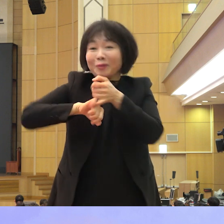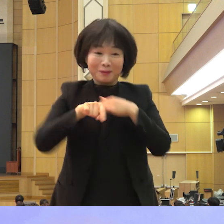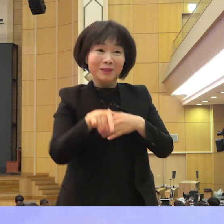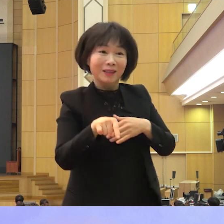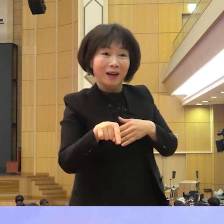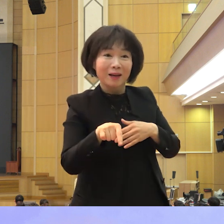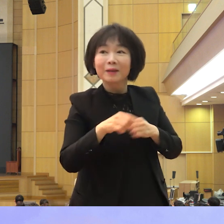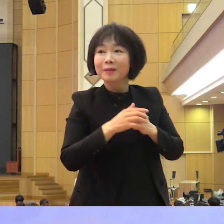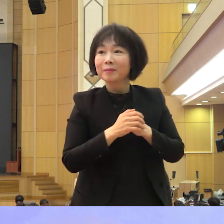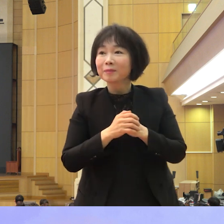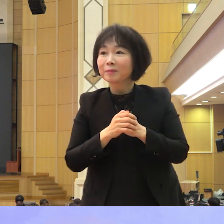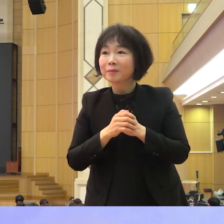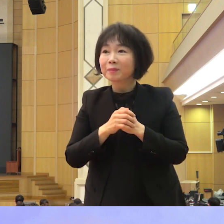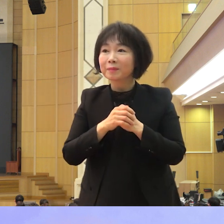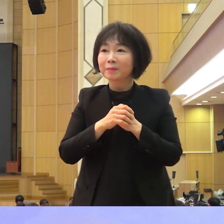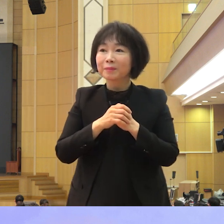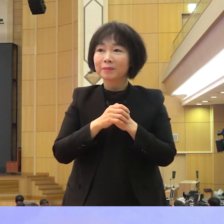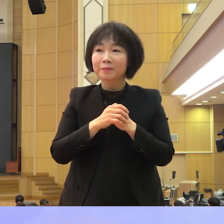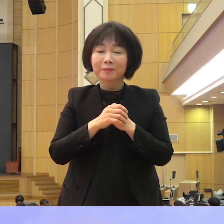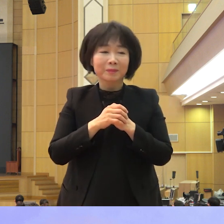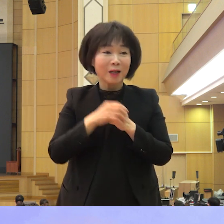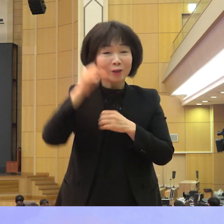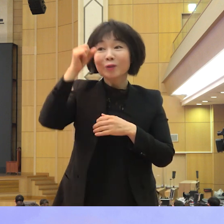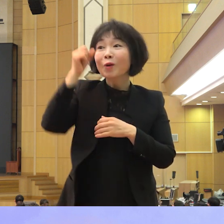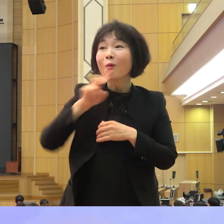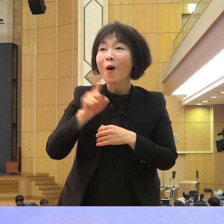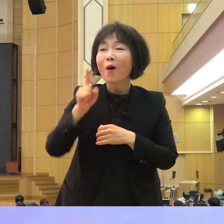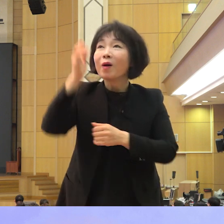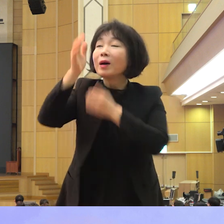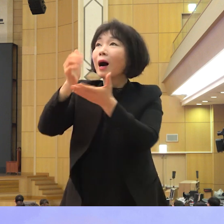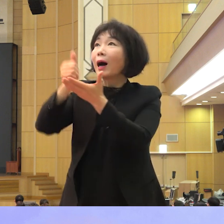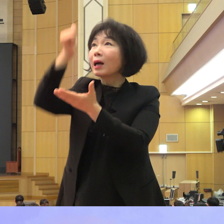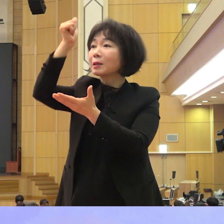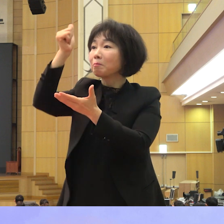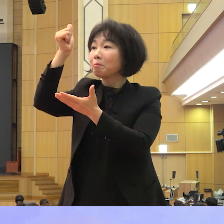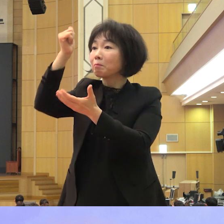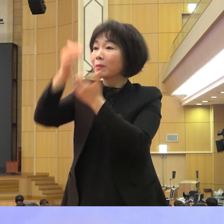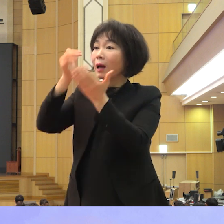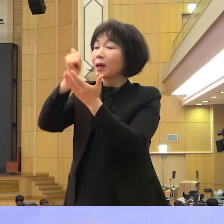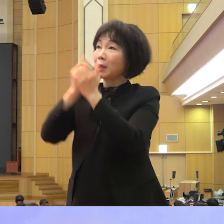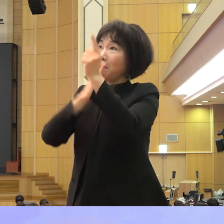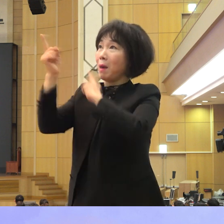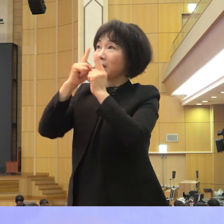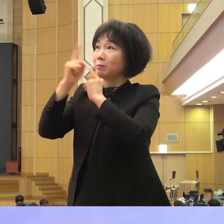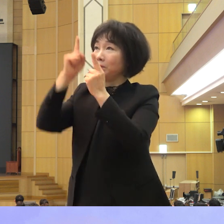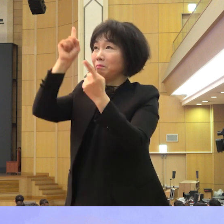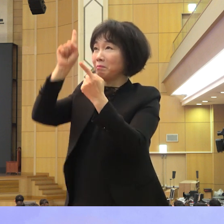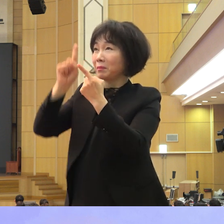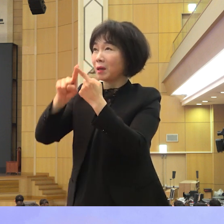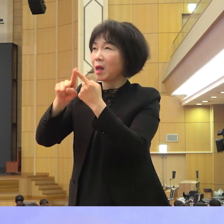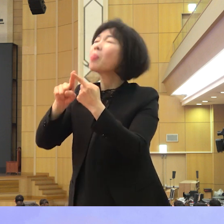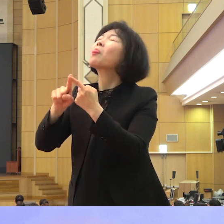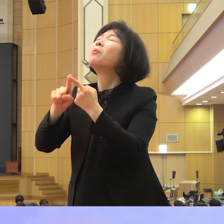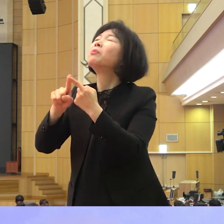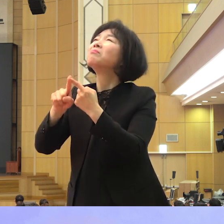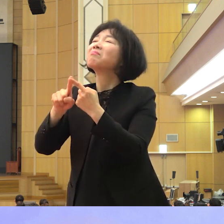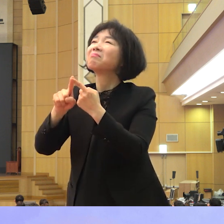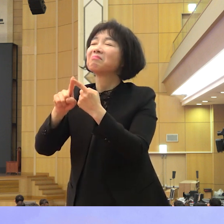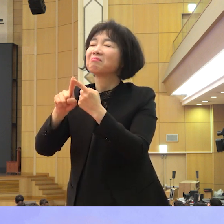신명기 18장 15절에 보니까 하나님 말씀을 순종하지